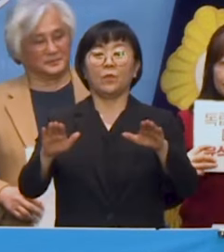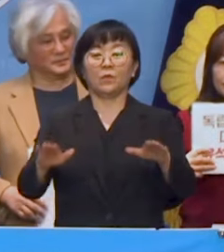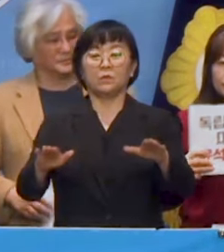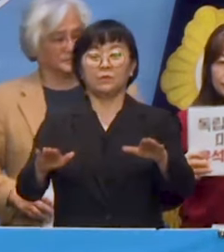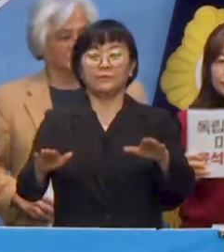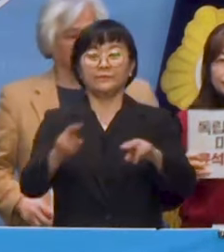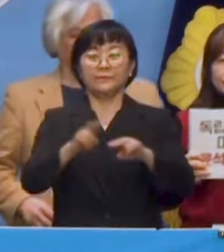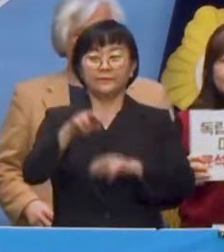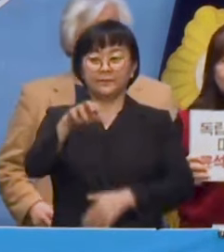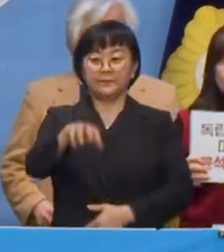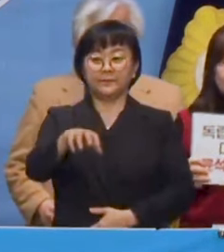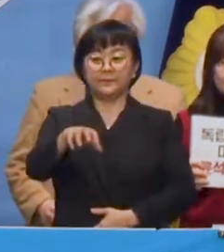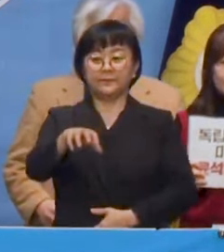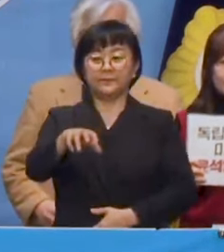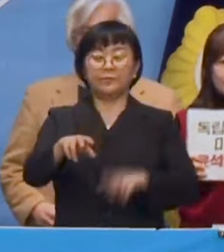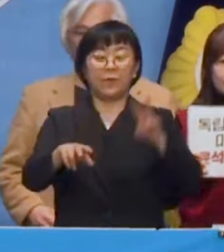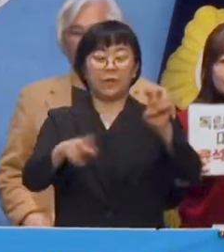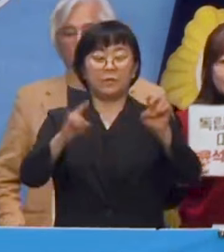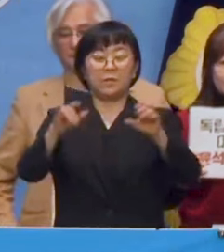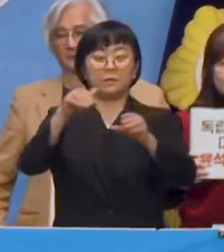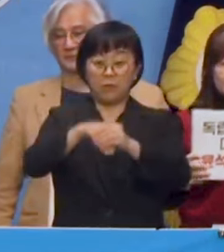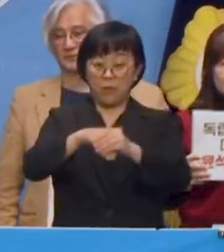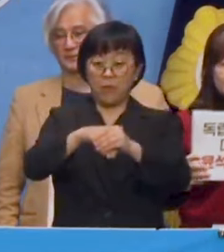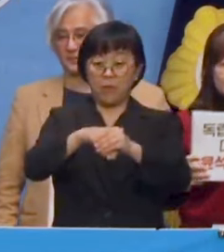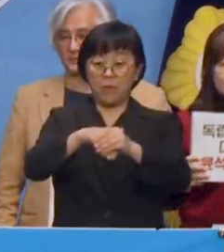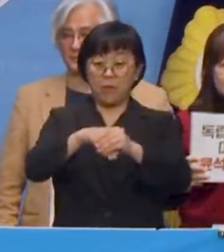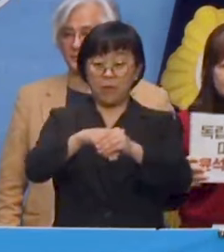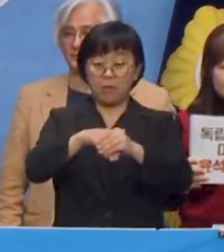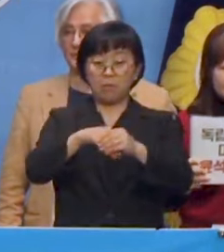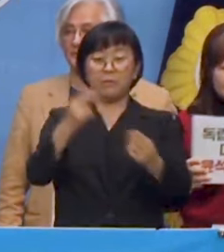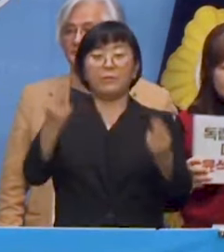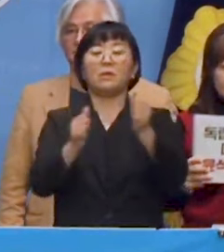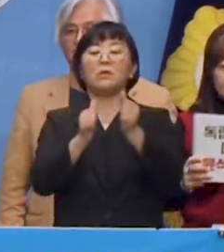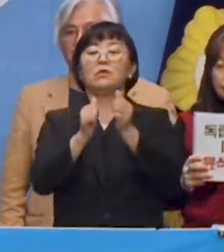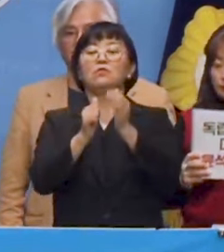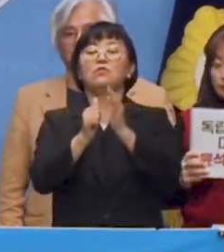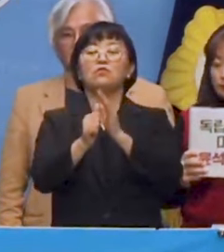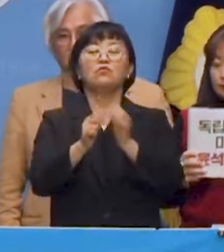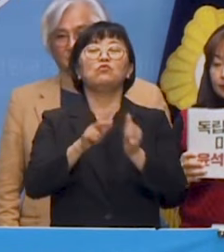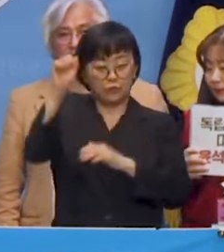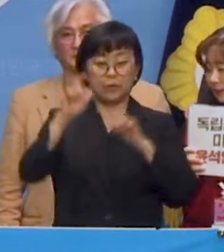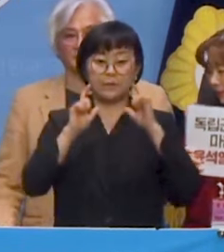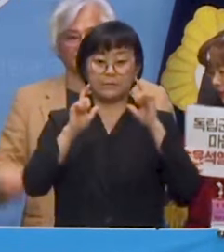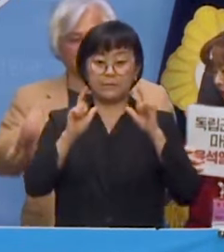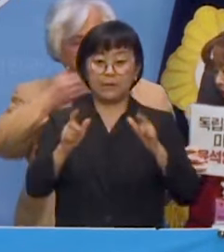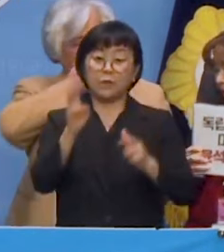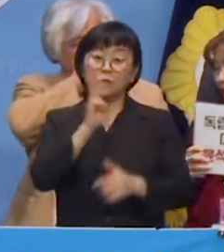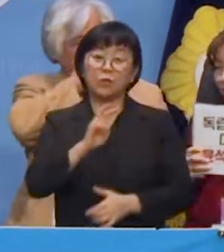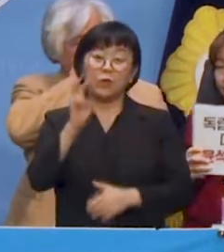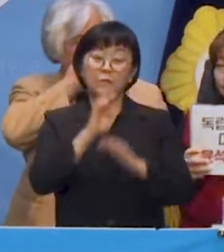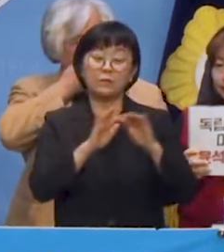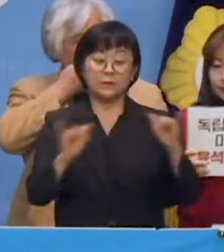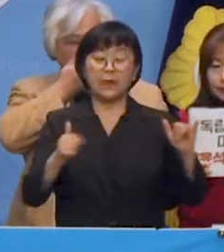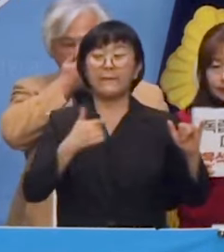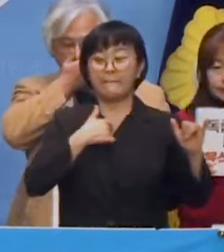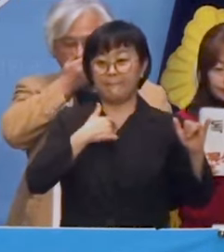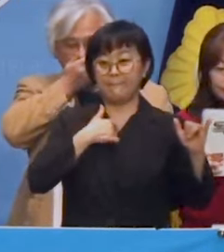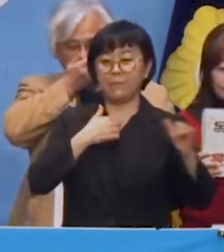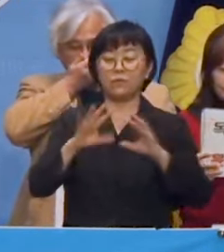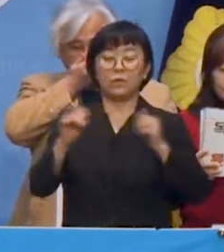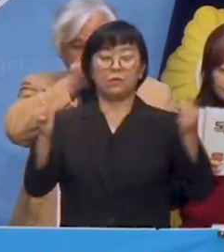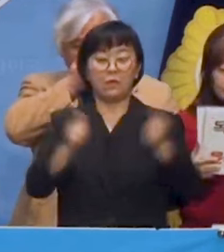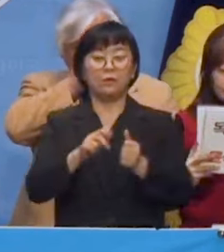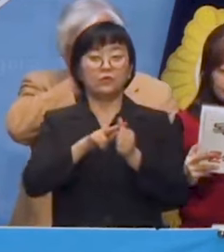오늘 이 자리에서 제21회 총선 비례후보 출마를 선언합니다. 노래를 부르던 가수가